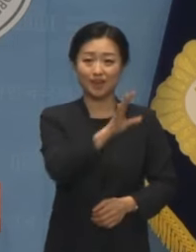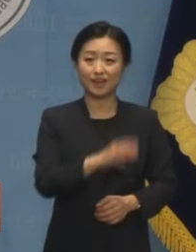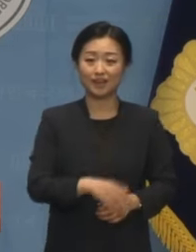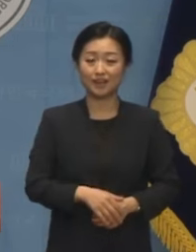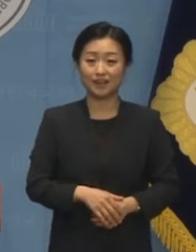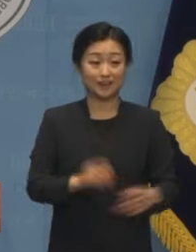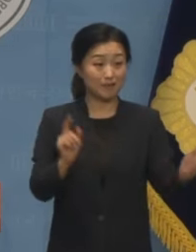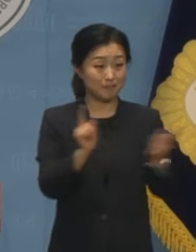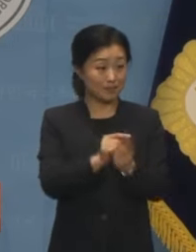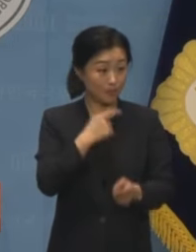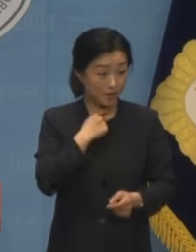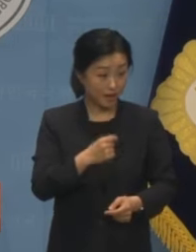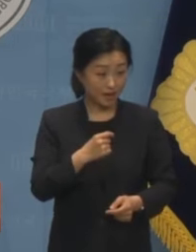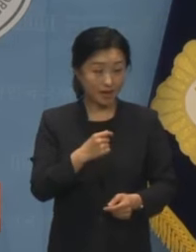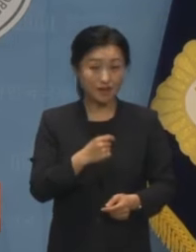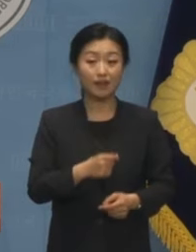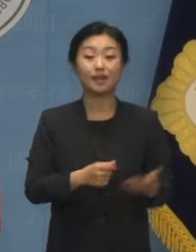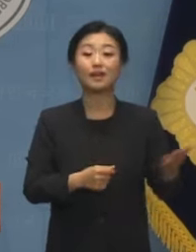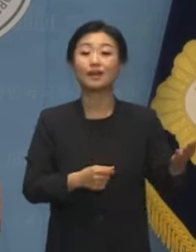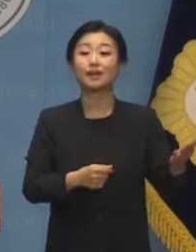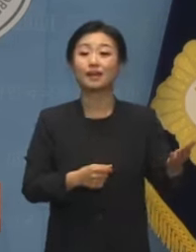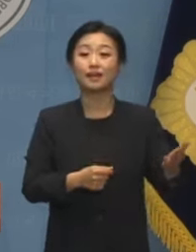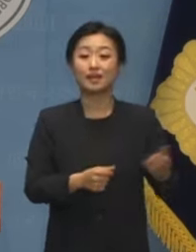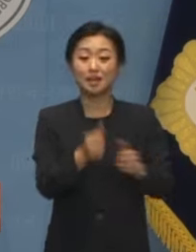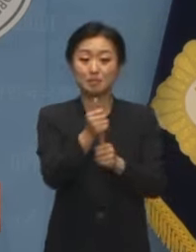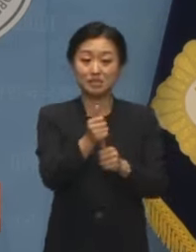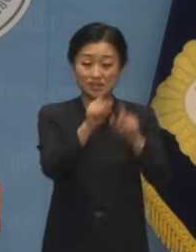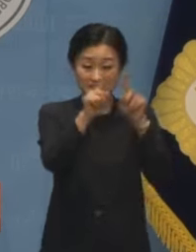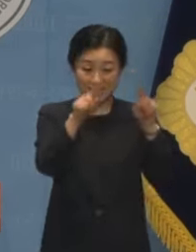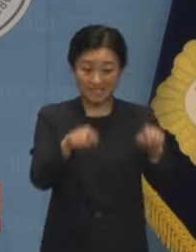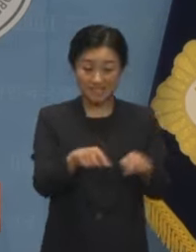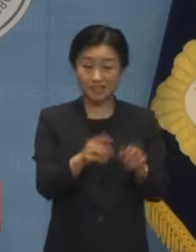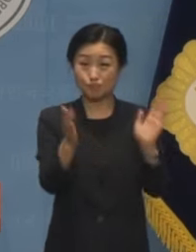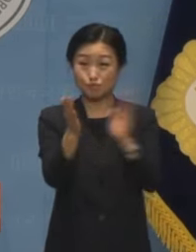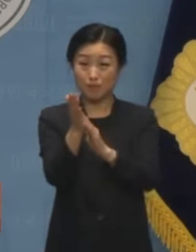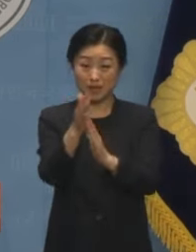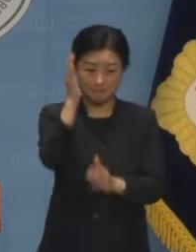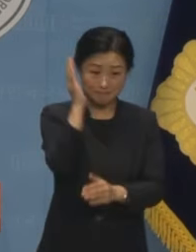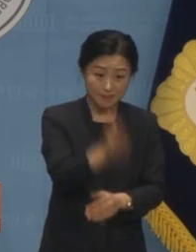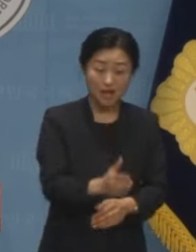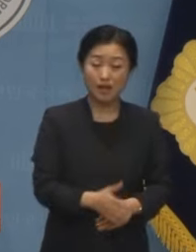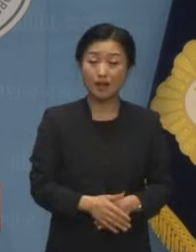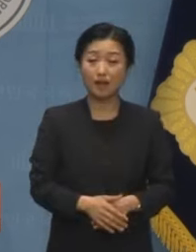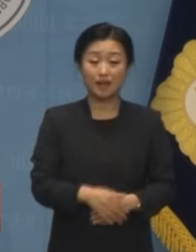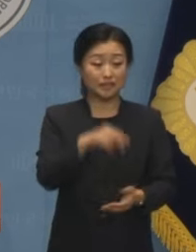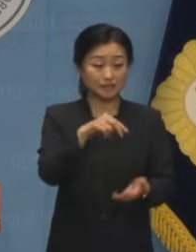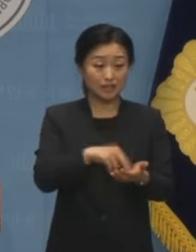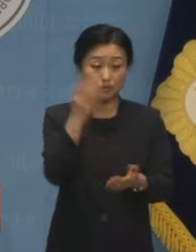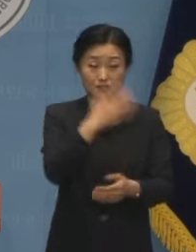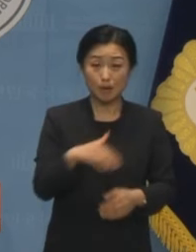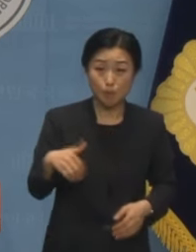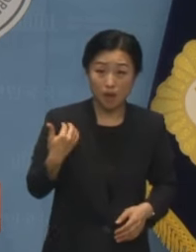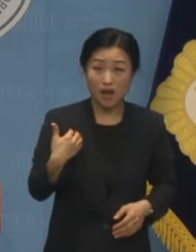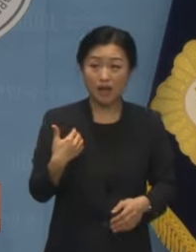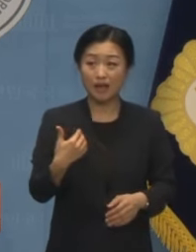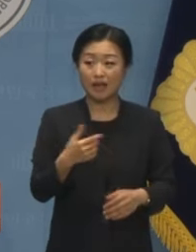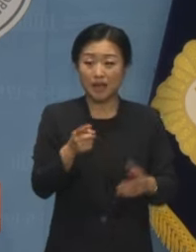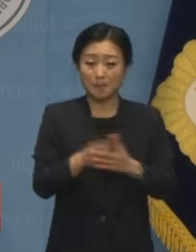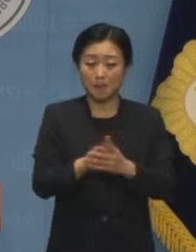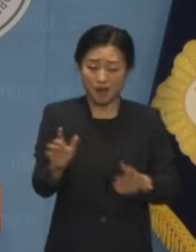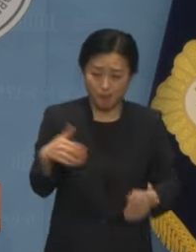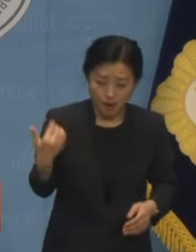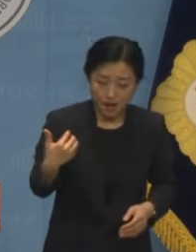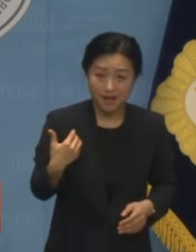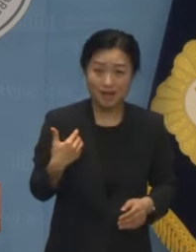조국 대표를 예방하려면 국민의힘 대표 비서실 문패를 당장 떼고 사정을 잘 몰라서 제대로